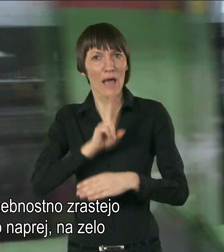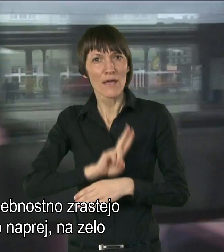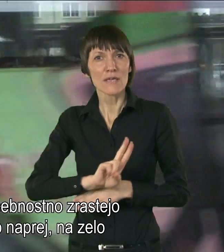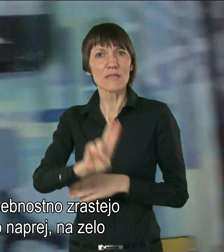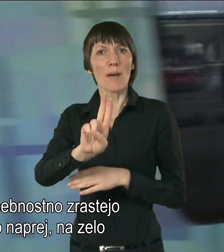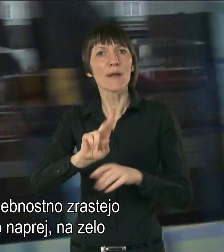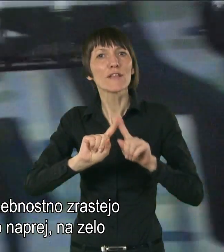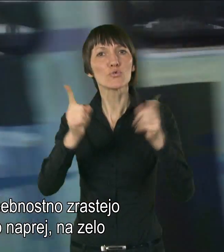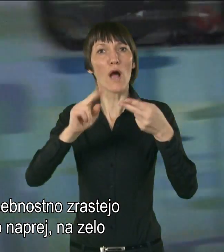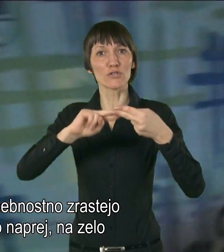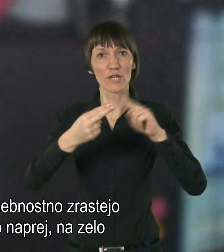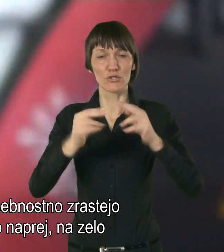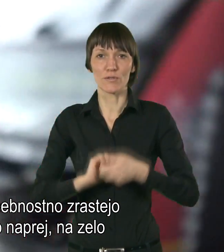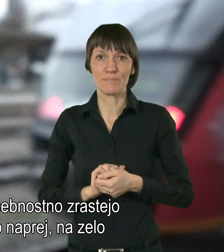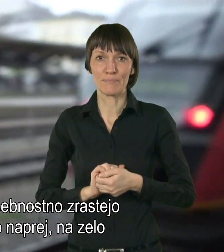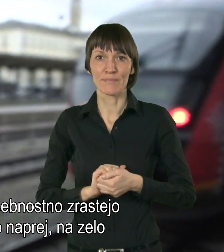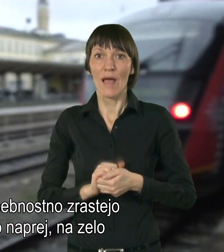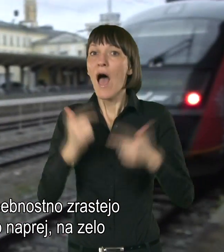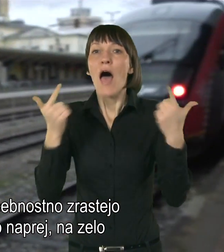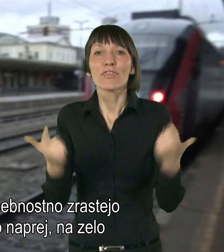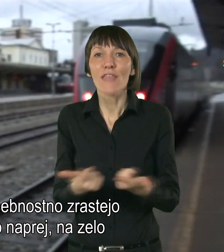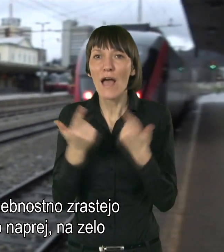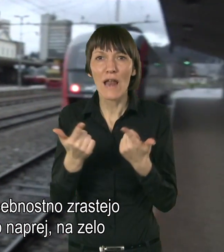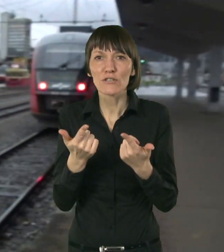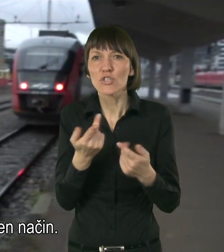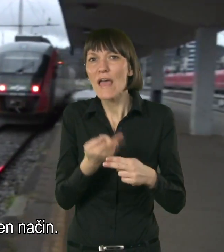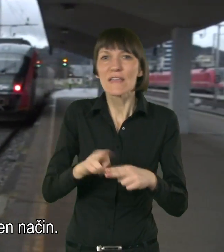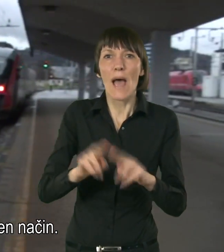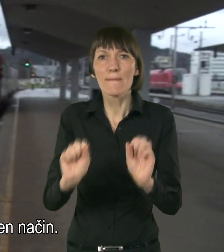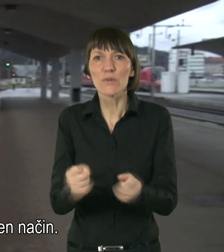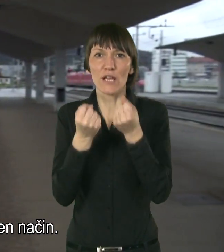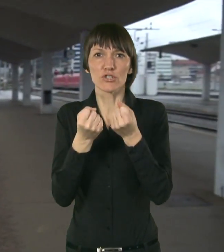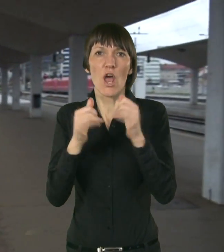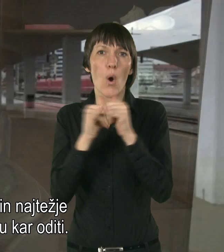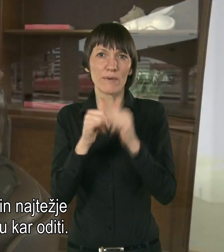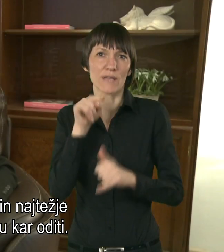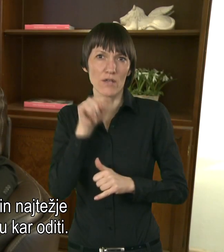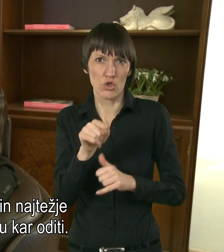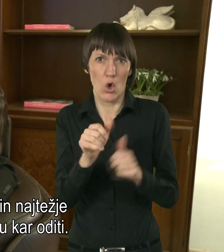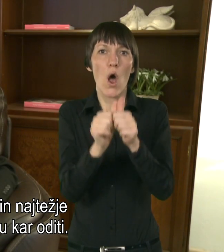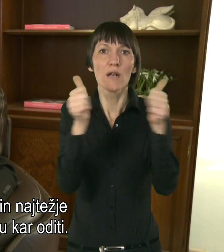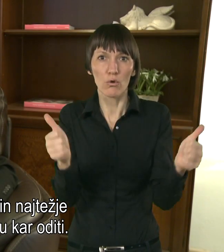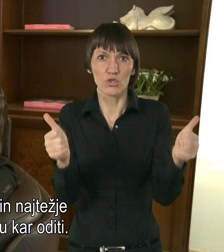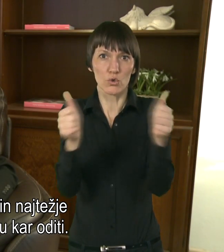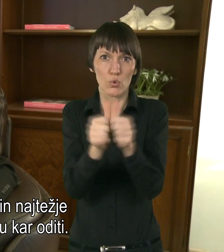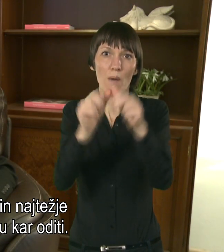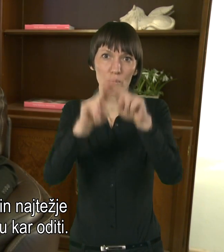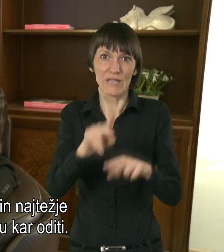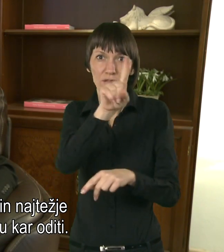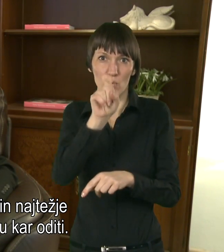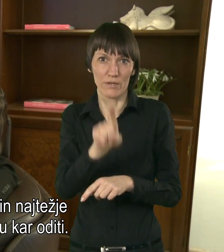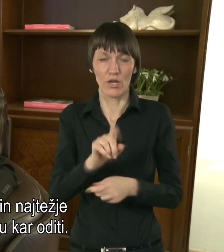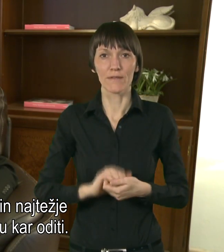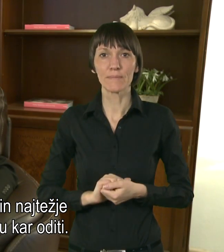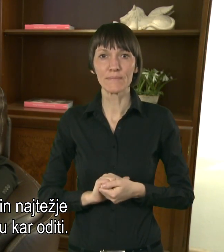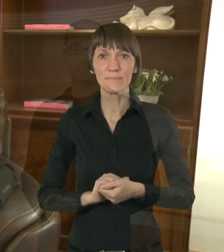lahko osebnostno zrastejo iz tega, ne, in grejo naprej na zelo drugačen način. Najlažji v bistvu in najtežji